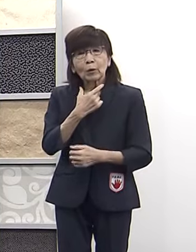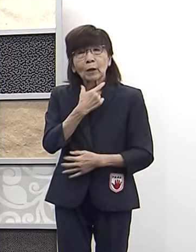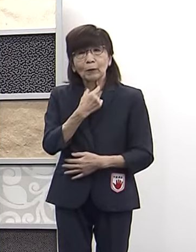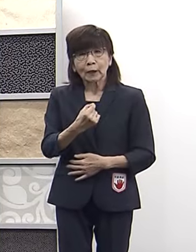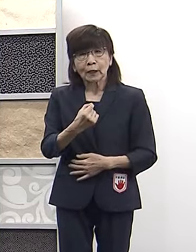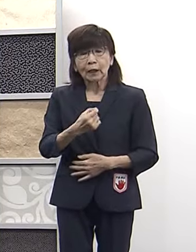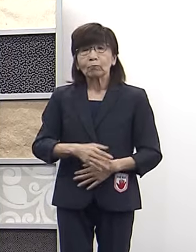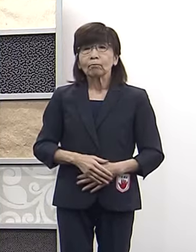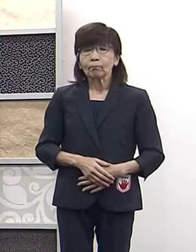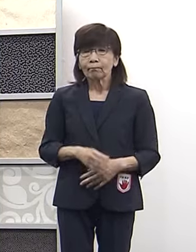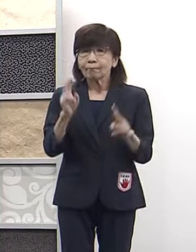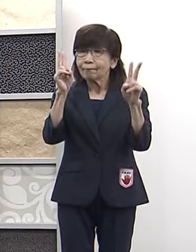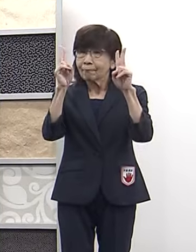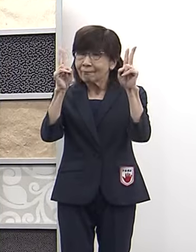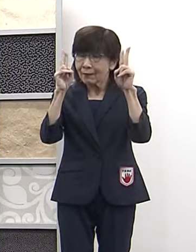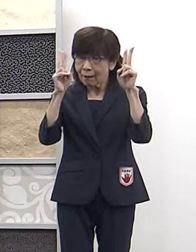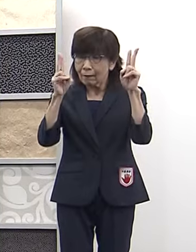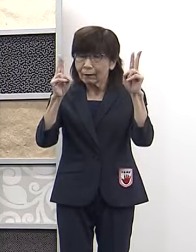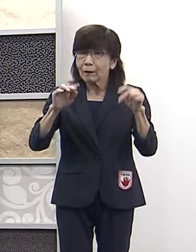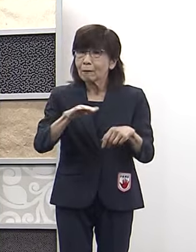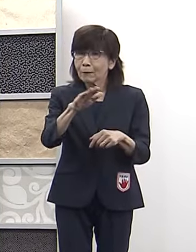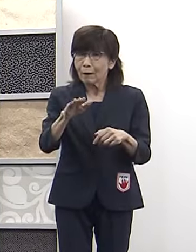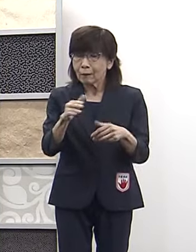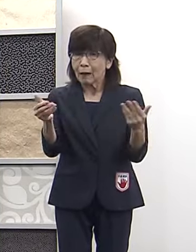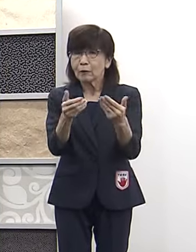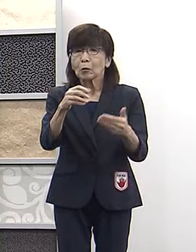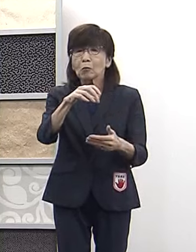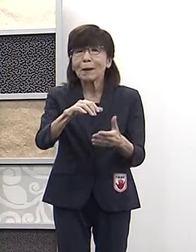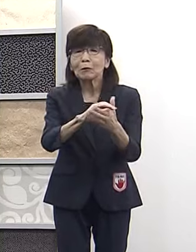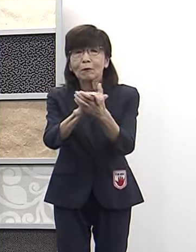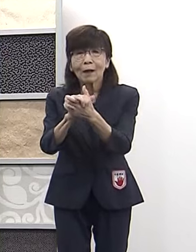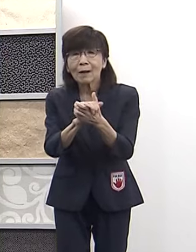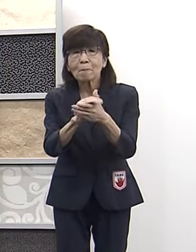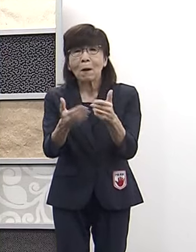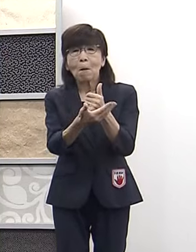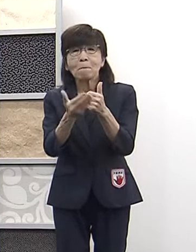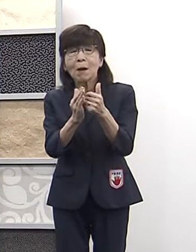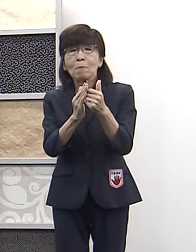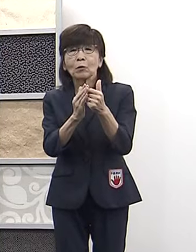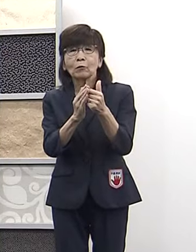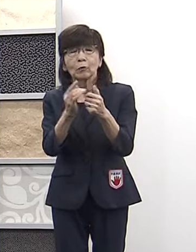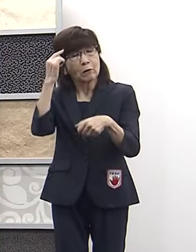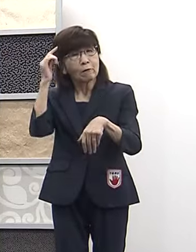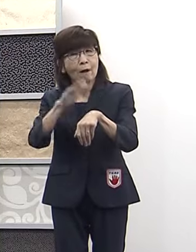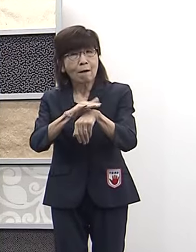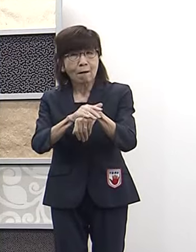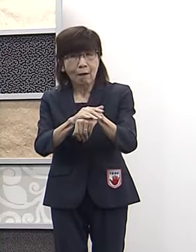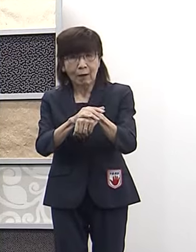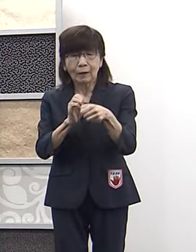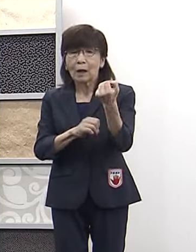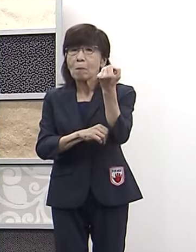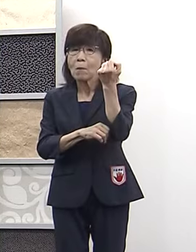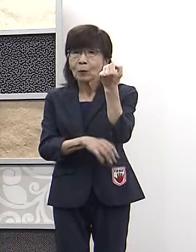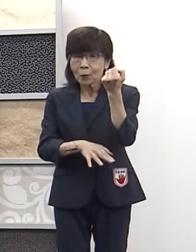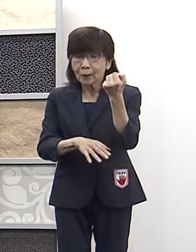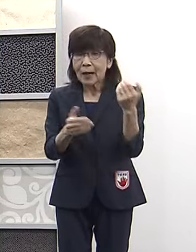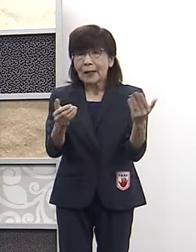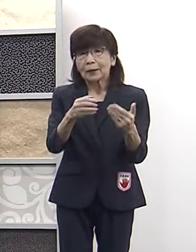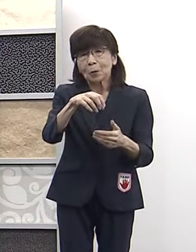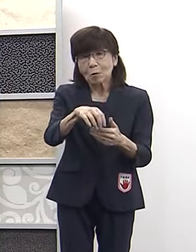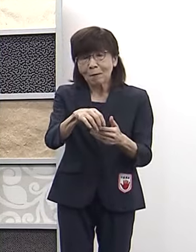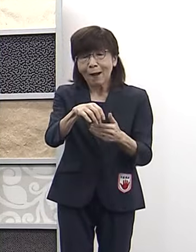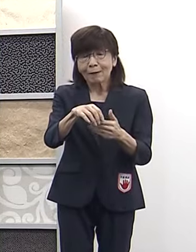また事業者の皆様におかれましては、職場の大切な仲間を守る、この視点を持っていただき、職場環境、